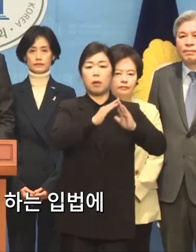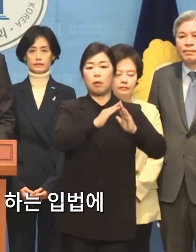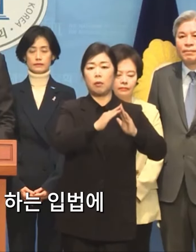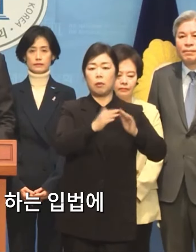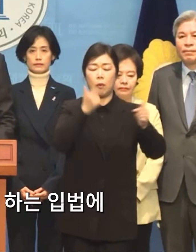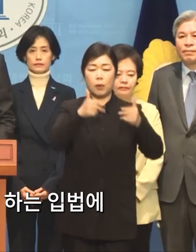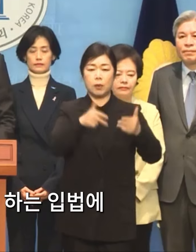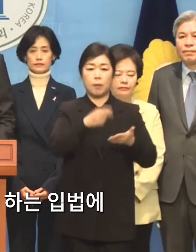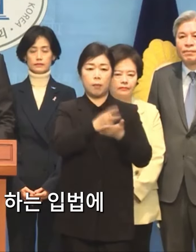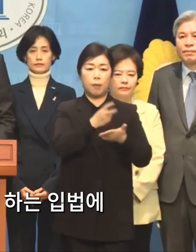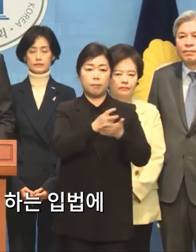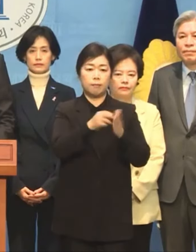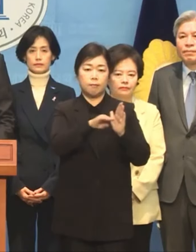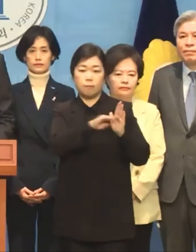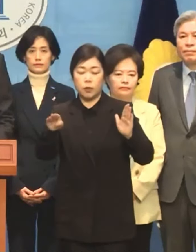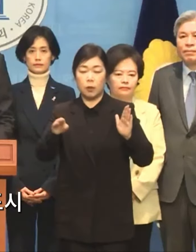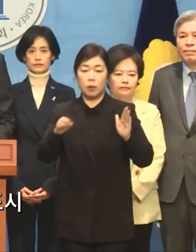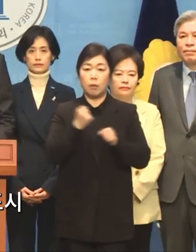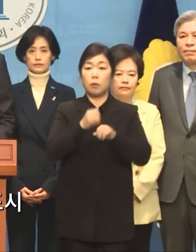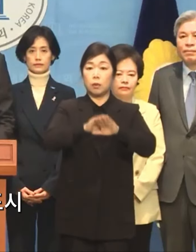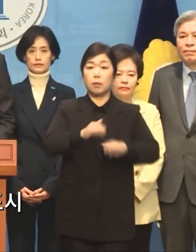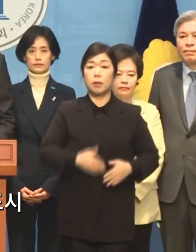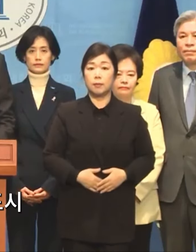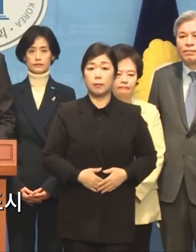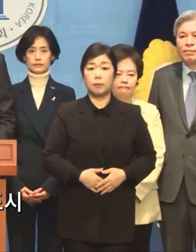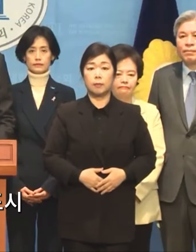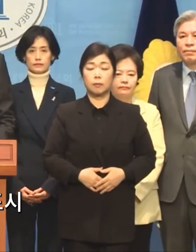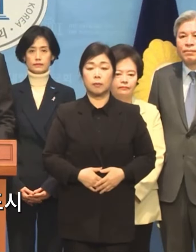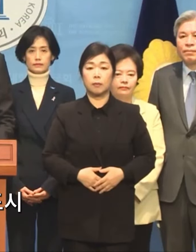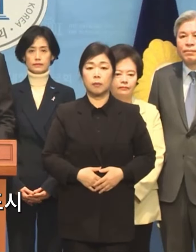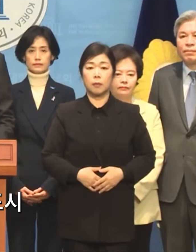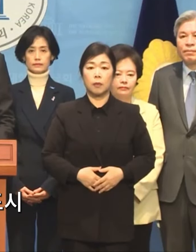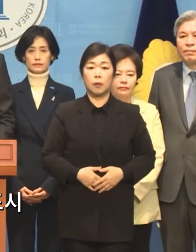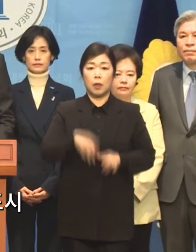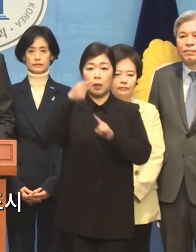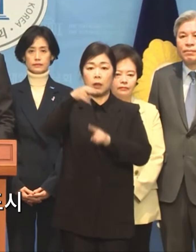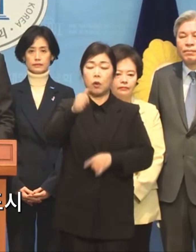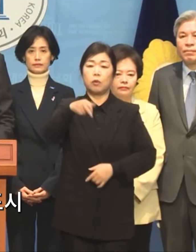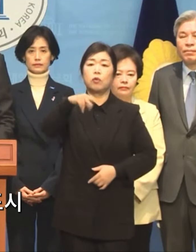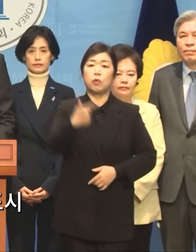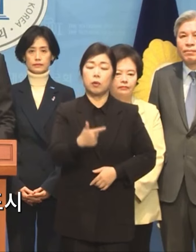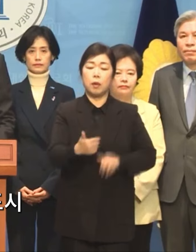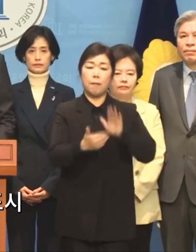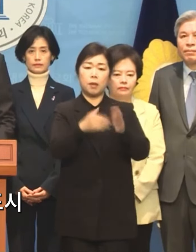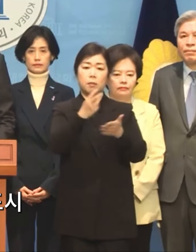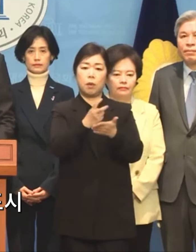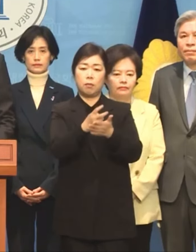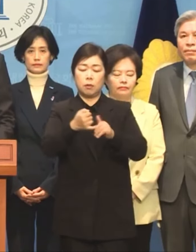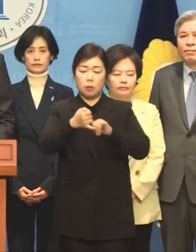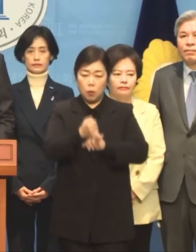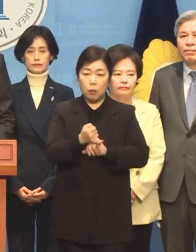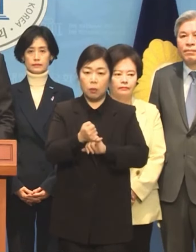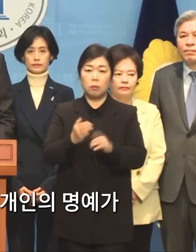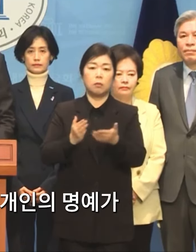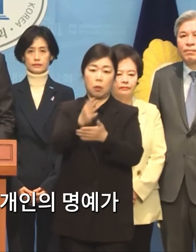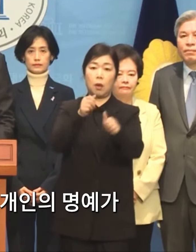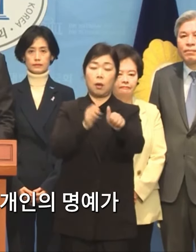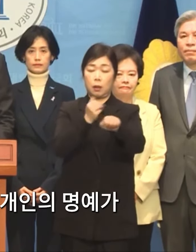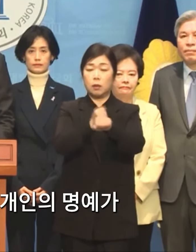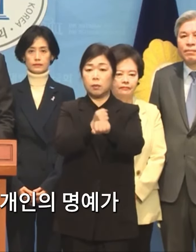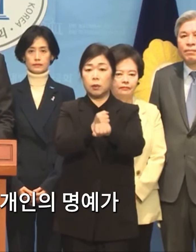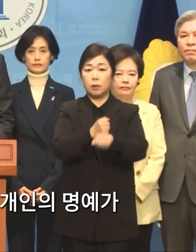명확히 하는 입법에 나서겠습니다 또 이선균 방지법 재정을 반드시 관찰하